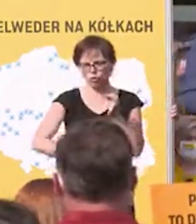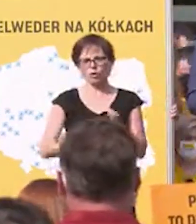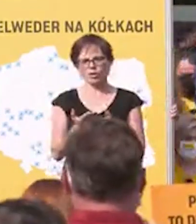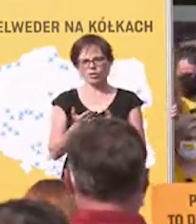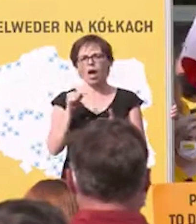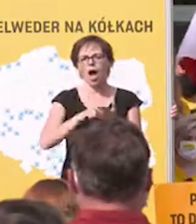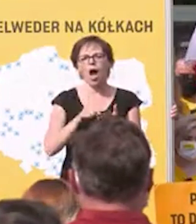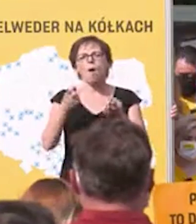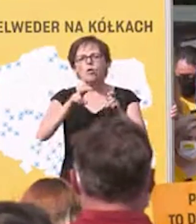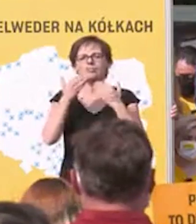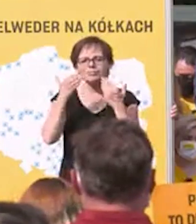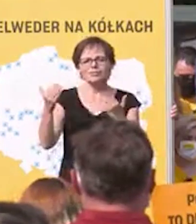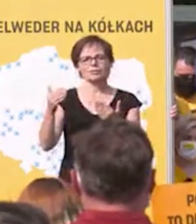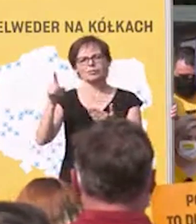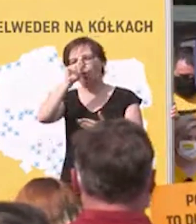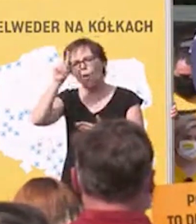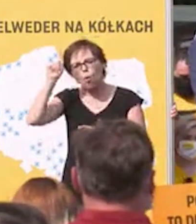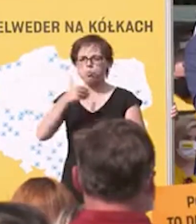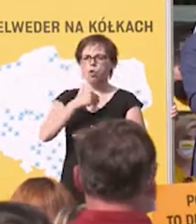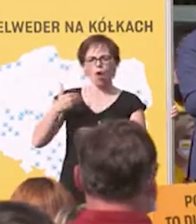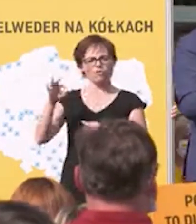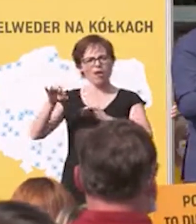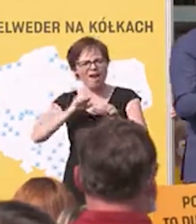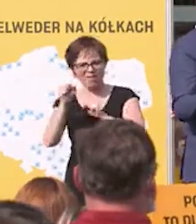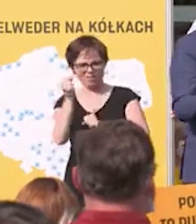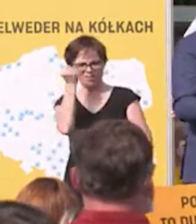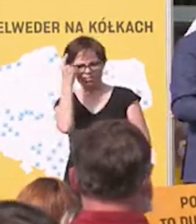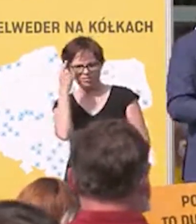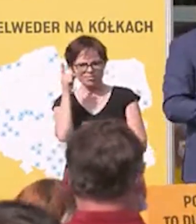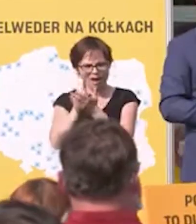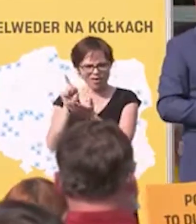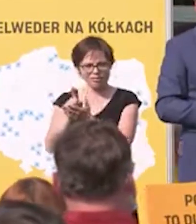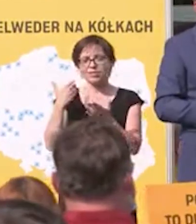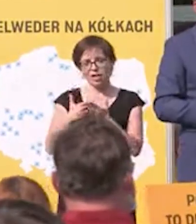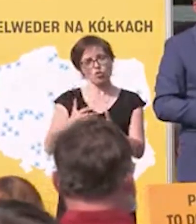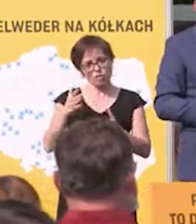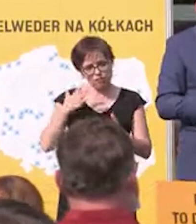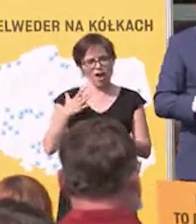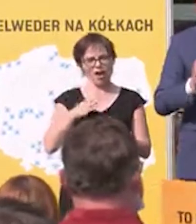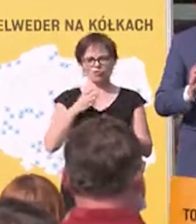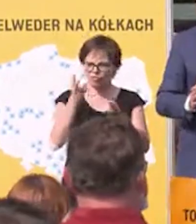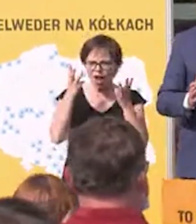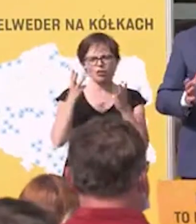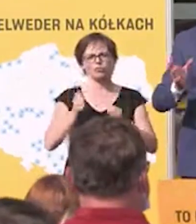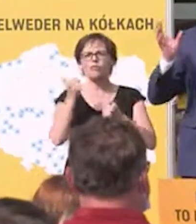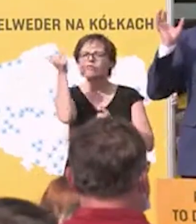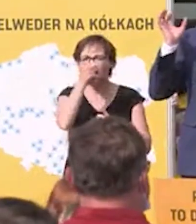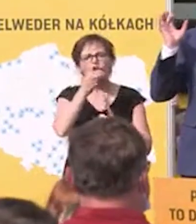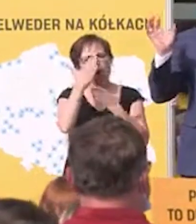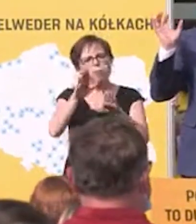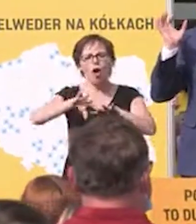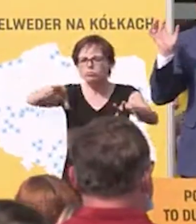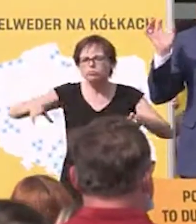energii i talentom Polaków. Dlatego tak ważne jest to, żeby pokazać w niedzielę, ilu nas jest. Każdy głos